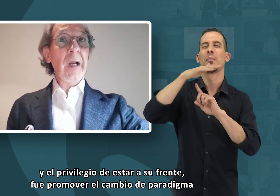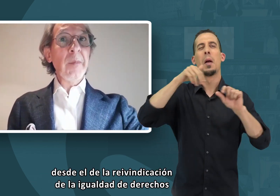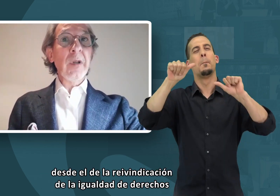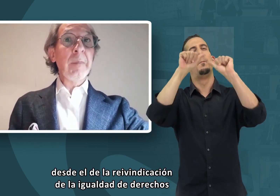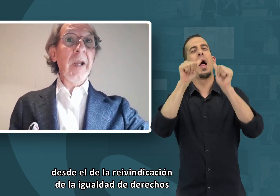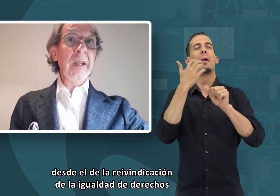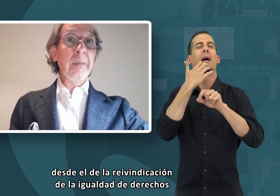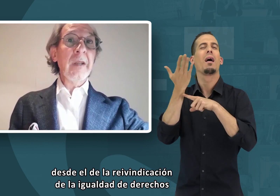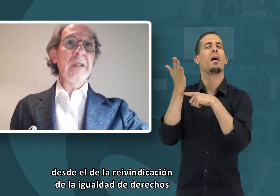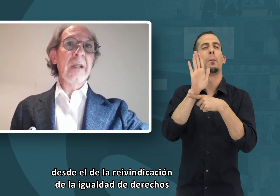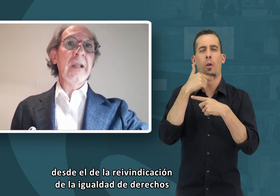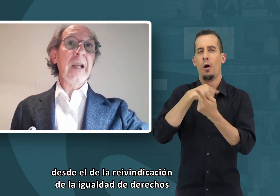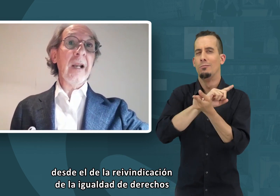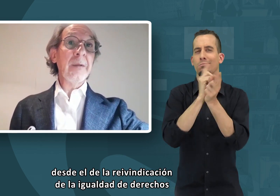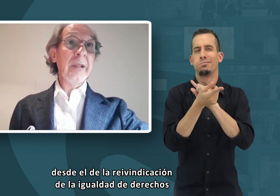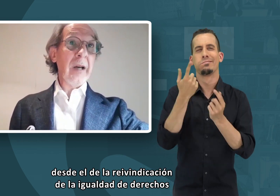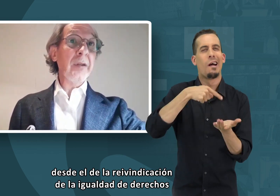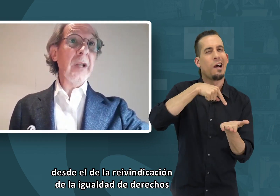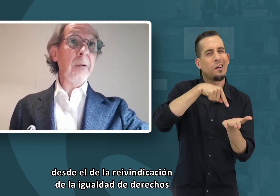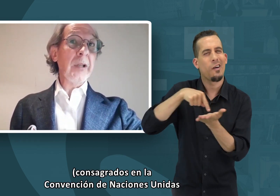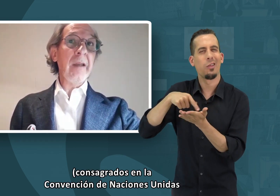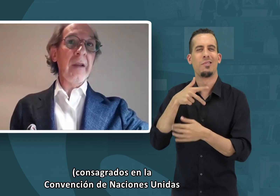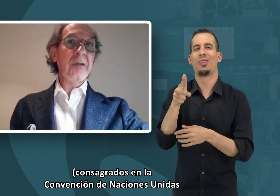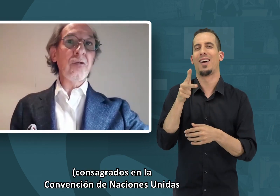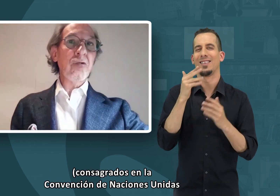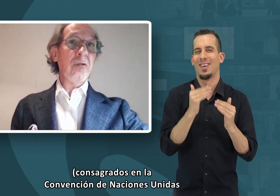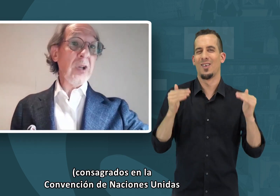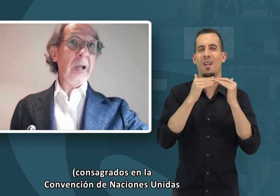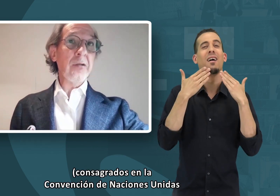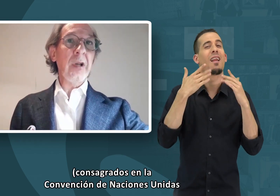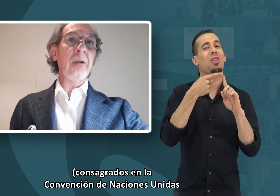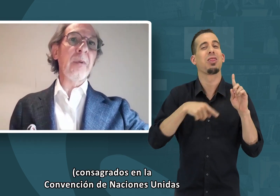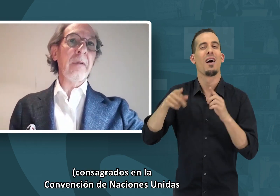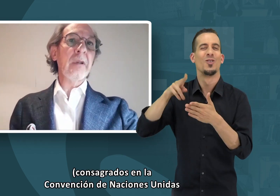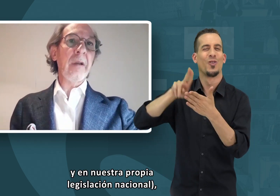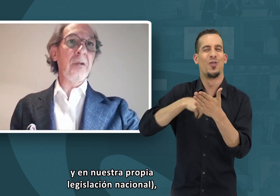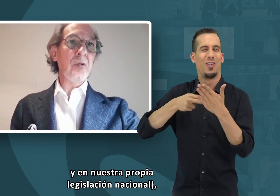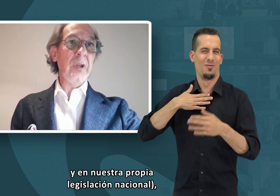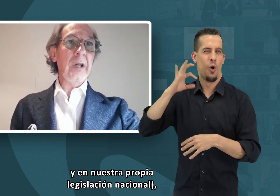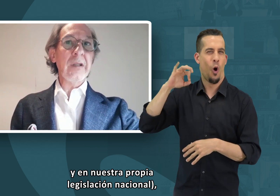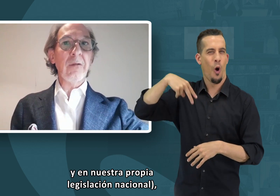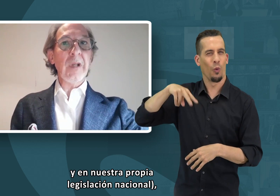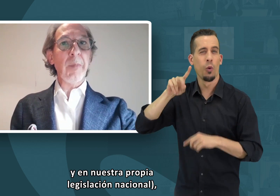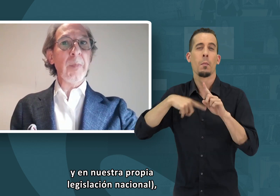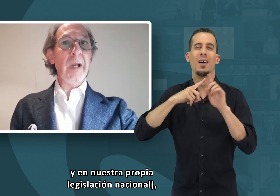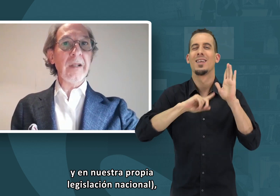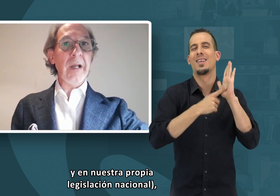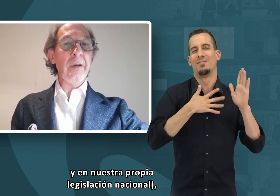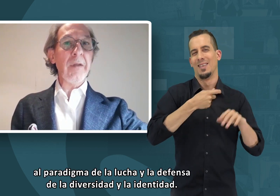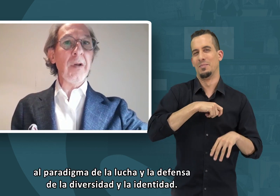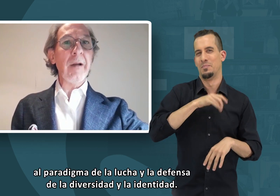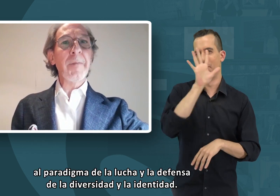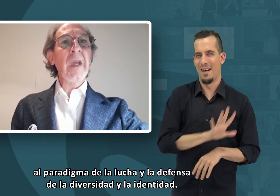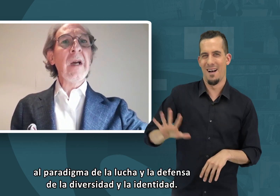promover el cambio de paradigma desde el de la reivindicación de la igualdad de derechos, consagrados en la Convención de Naciones Unidas y en nuestra propia